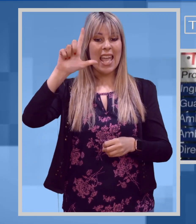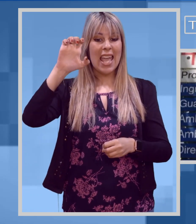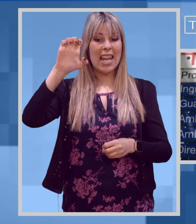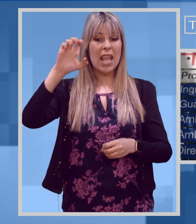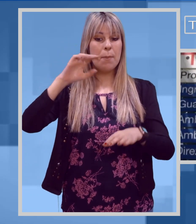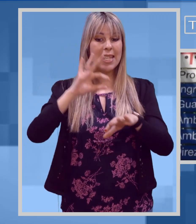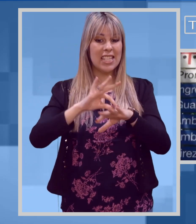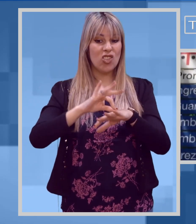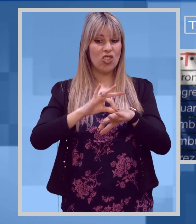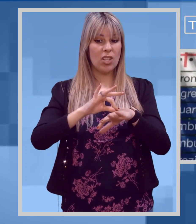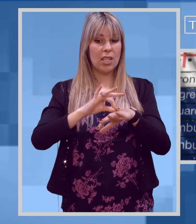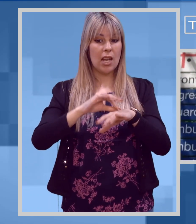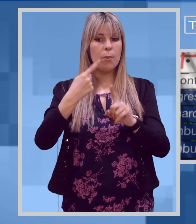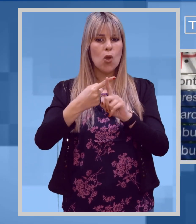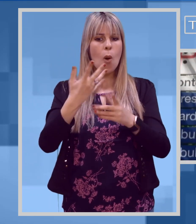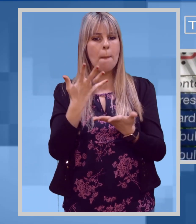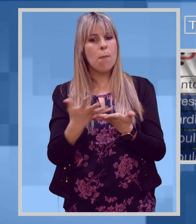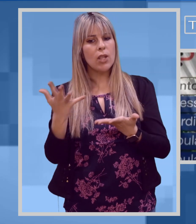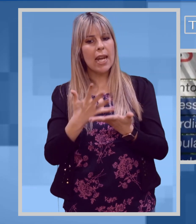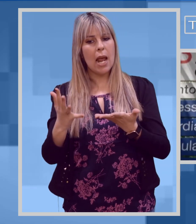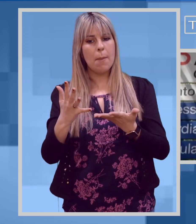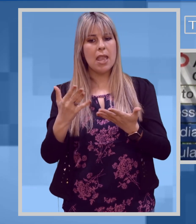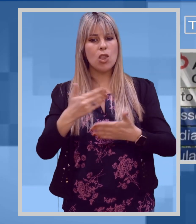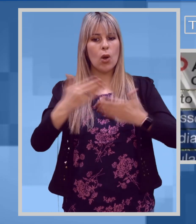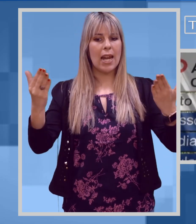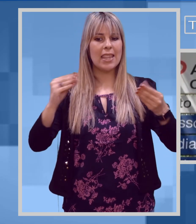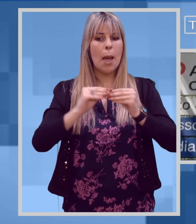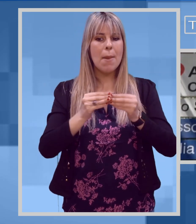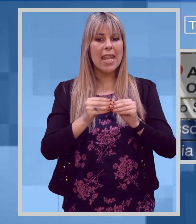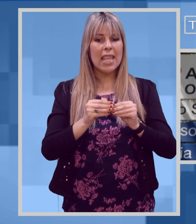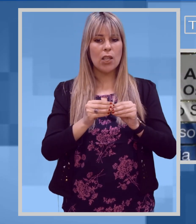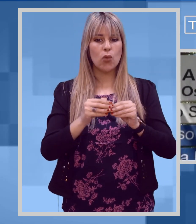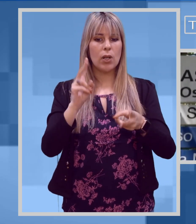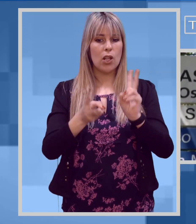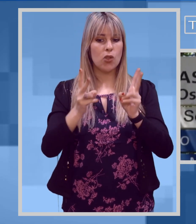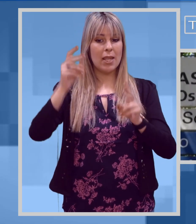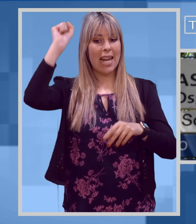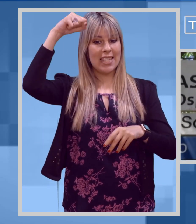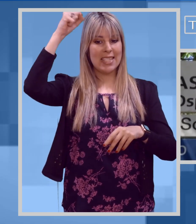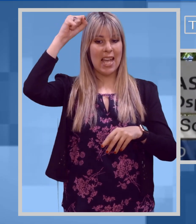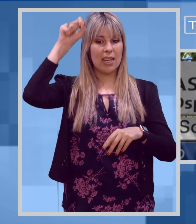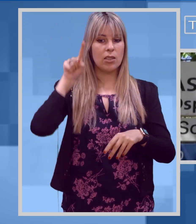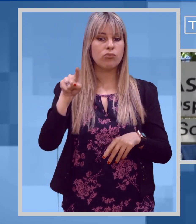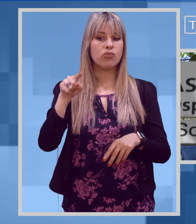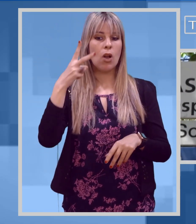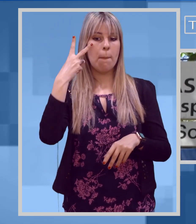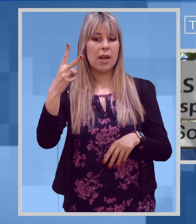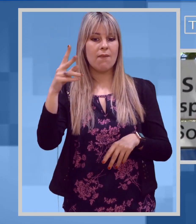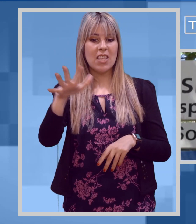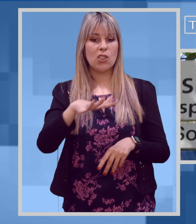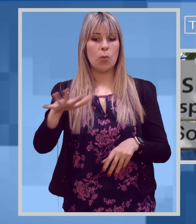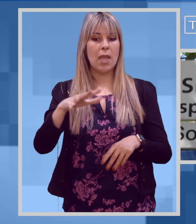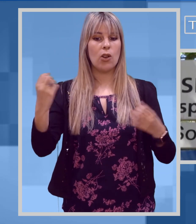nonché all'ammodernamento delle grandi apparecchiature negli ospedali sardi. È quanto previsto nel